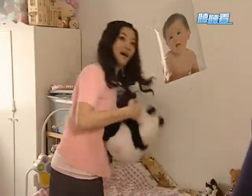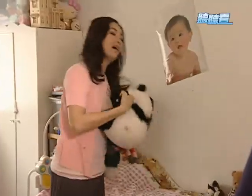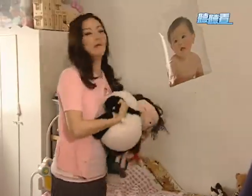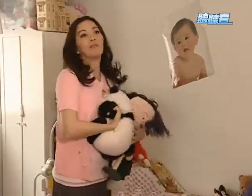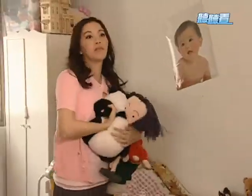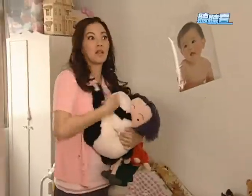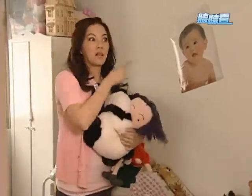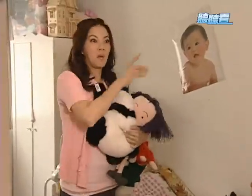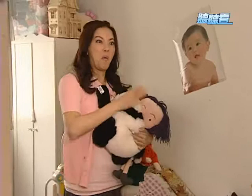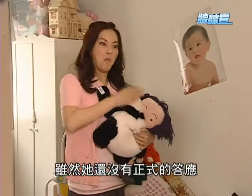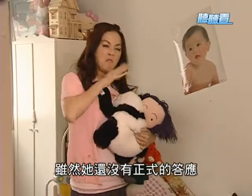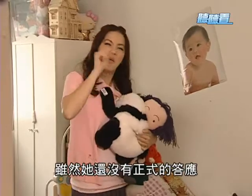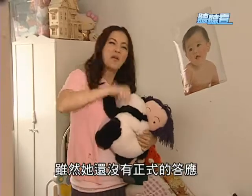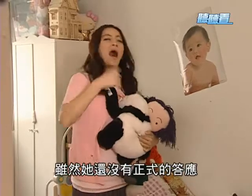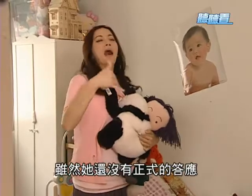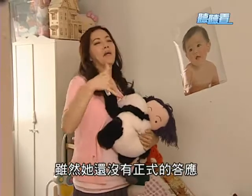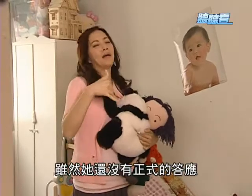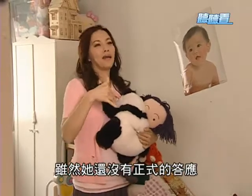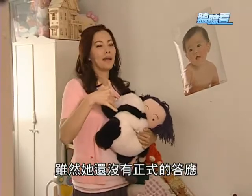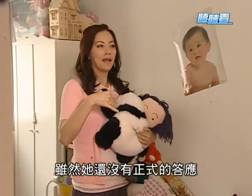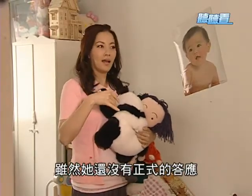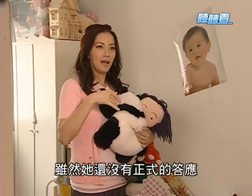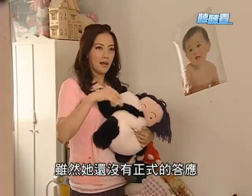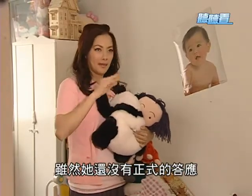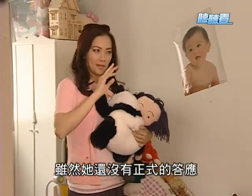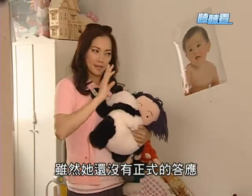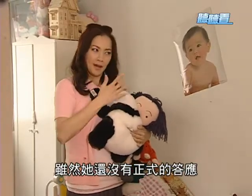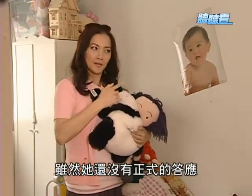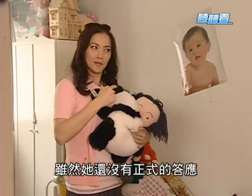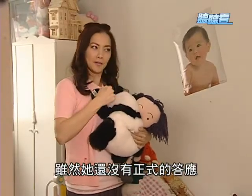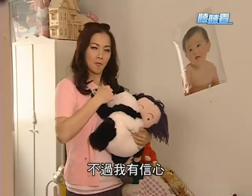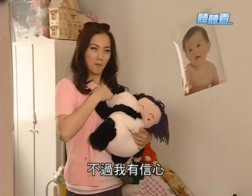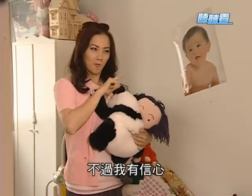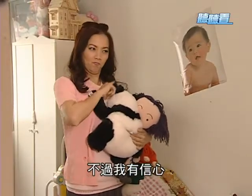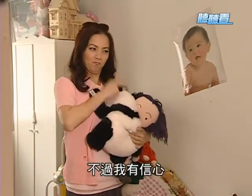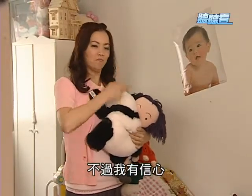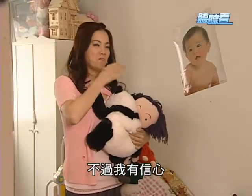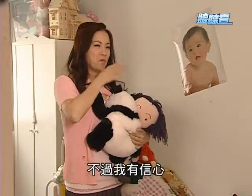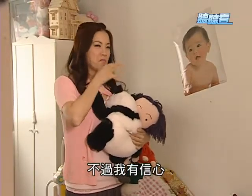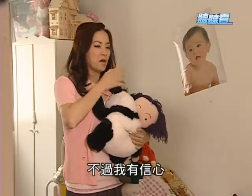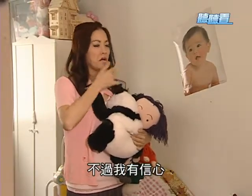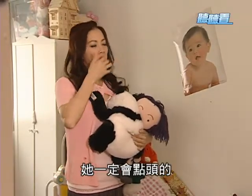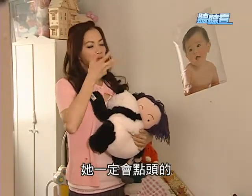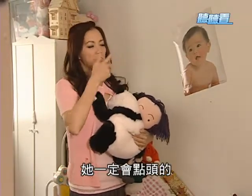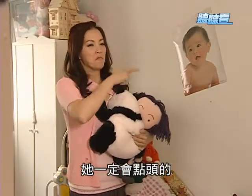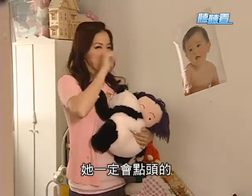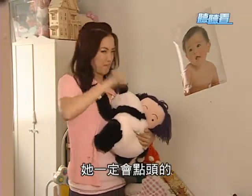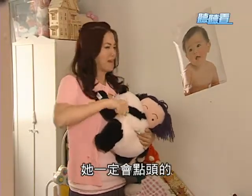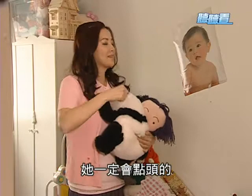啊，虽然啊，她还没有正式的答应，不过我有信心，她一定会点头